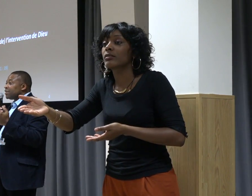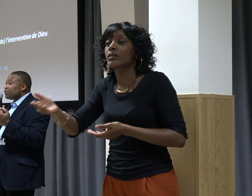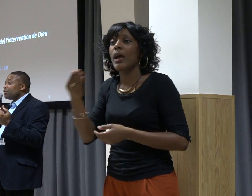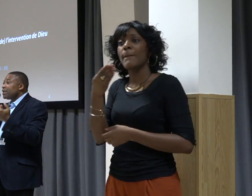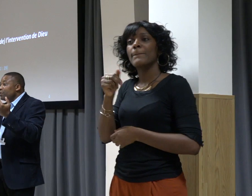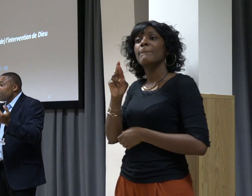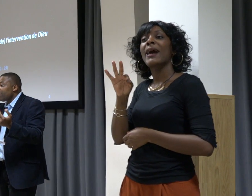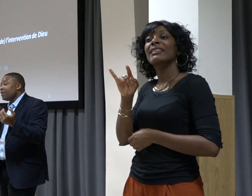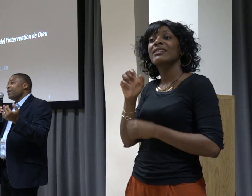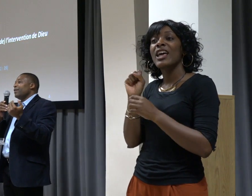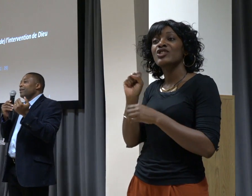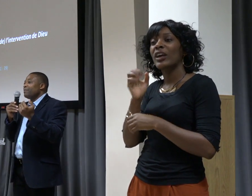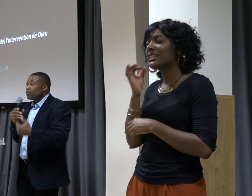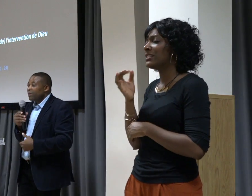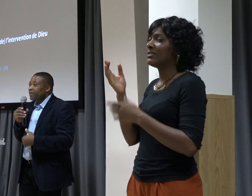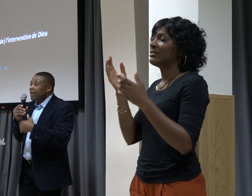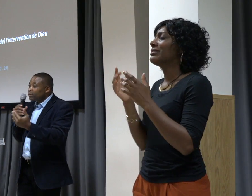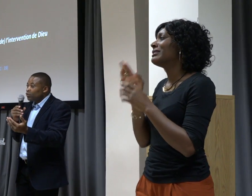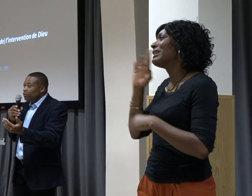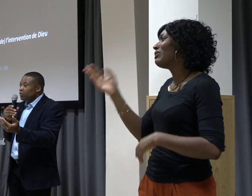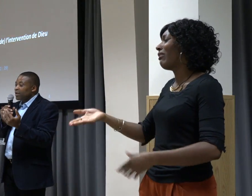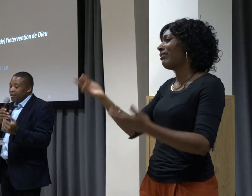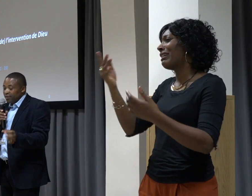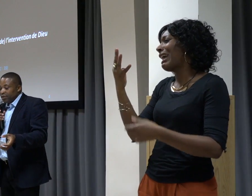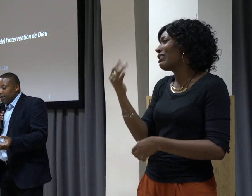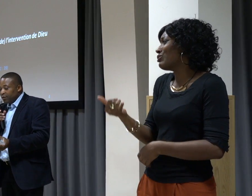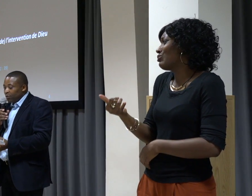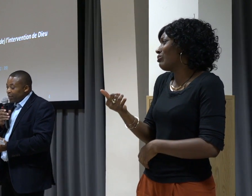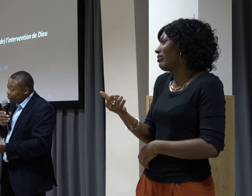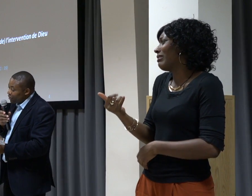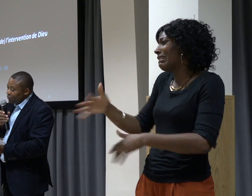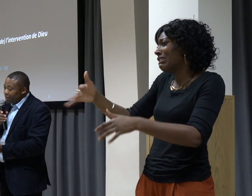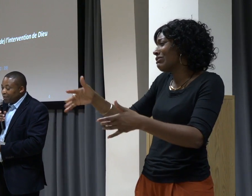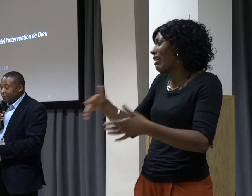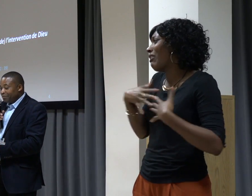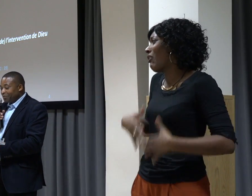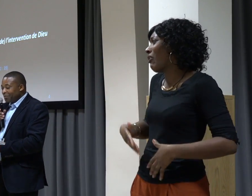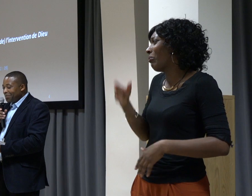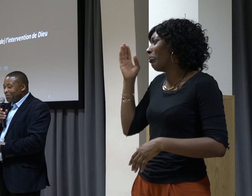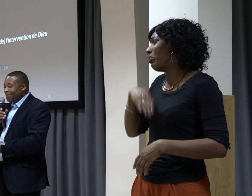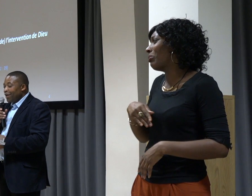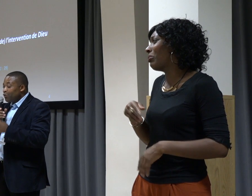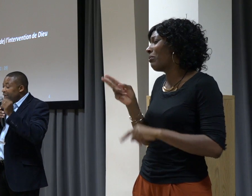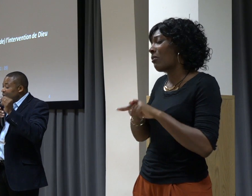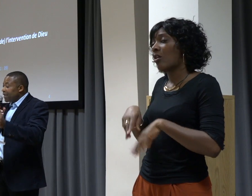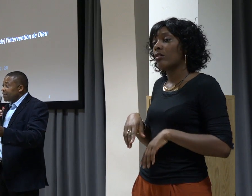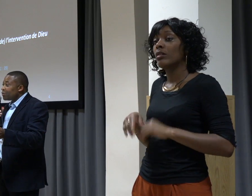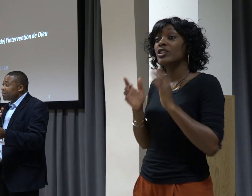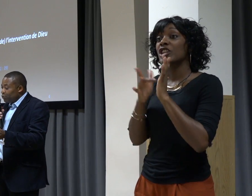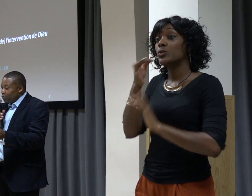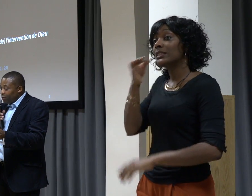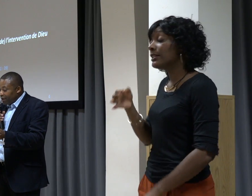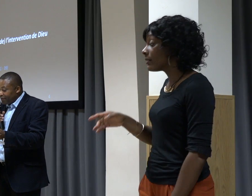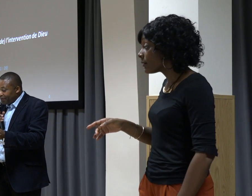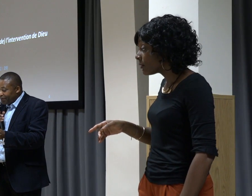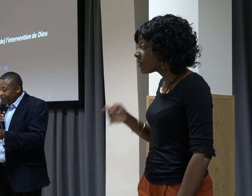dire à Jésus, Seigneur, mais cela fait 4 jours qu'il est déjà dans la tombe, qu'est-ce que Jésus va le dire? Ne t'ai-je pas dit que si